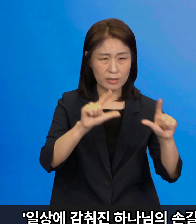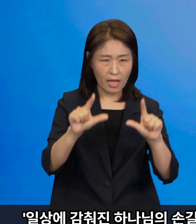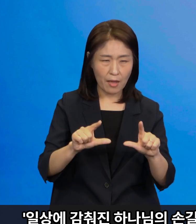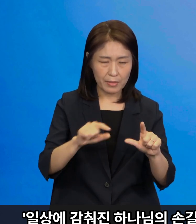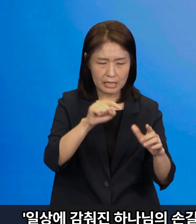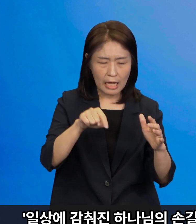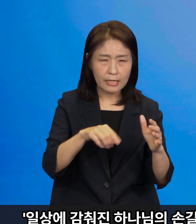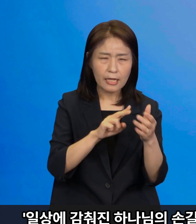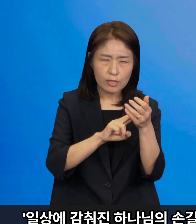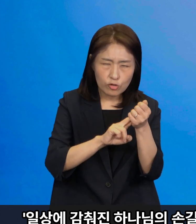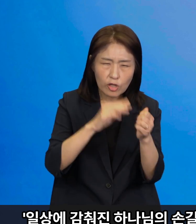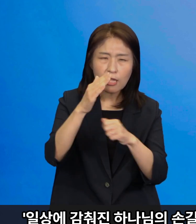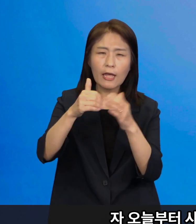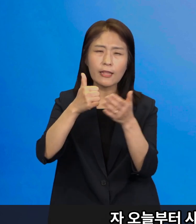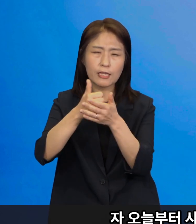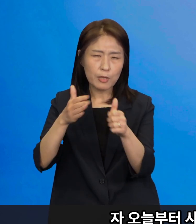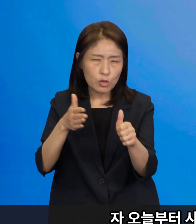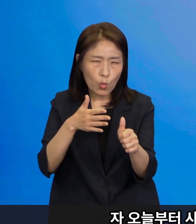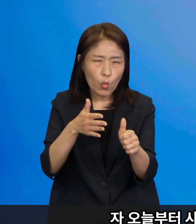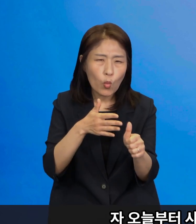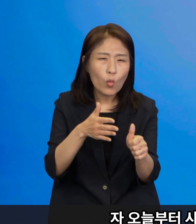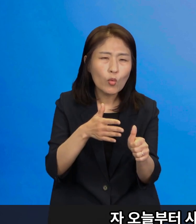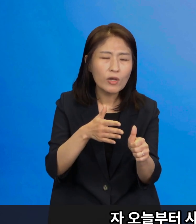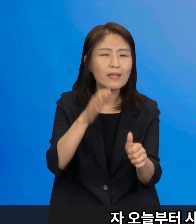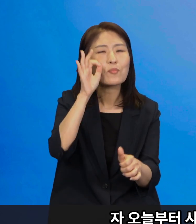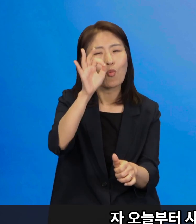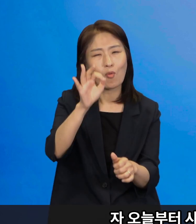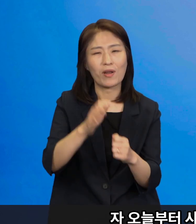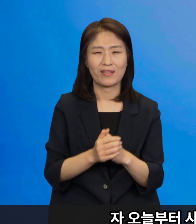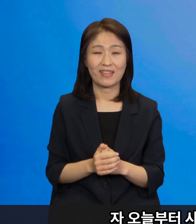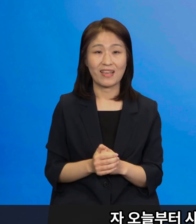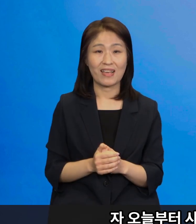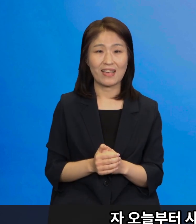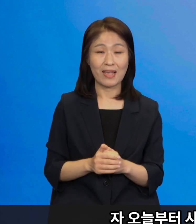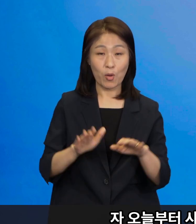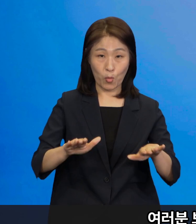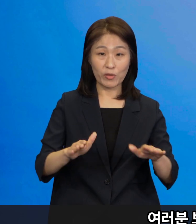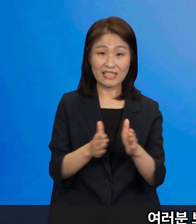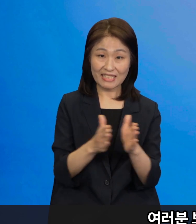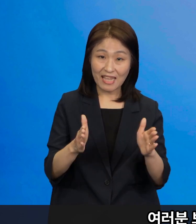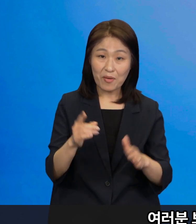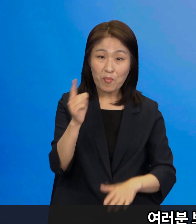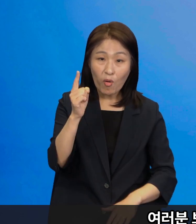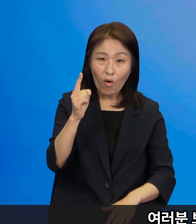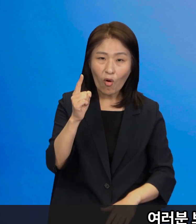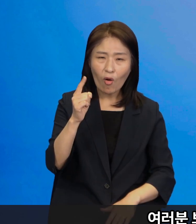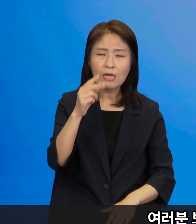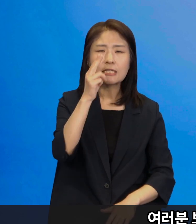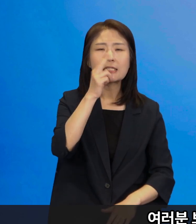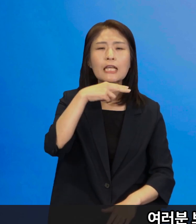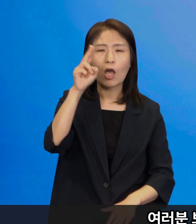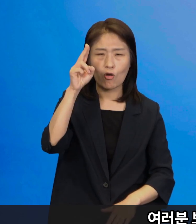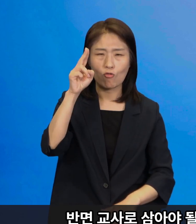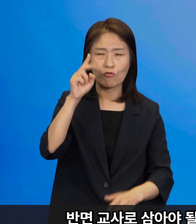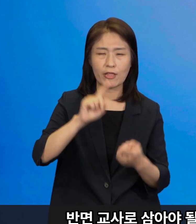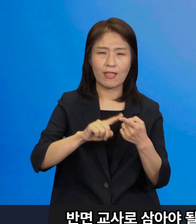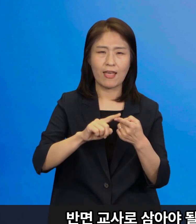말씀을 나누겠습니다. 자, 오늘부터 사울 이야기가 시작이 됩니다. 여러분, 보통 사울이라고